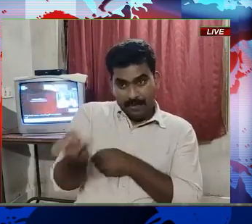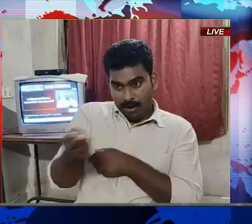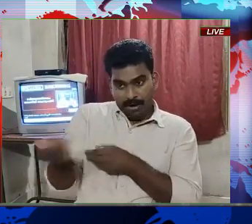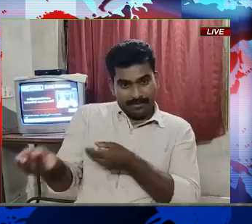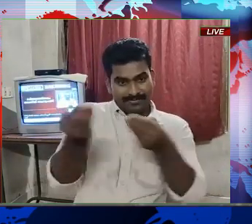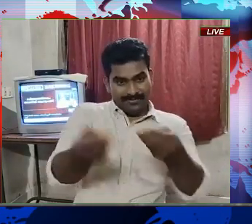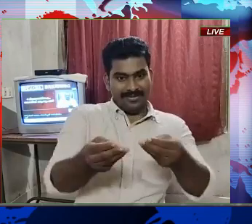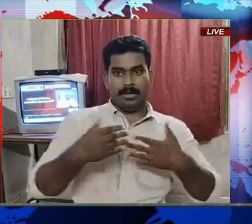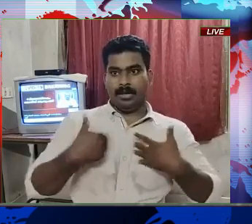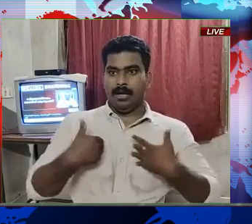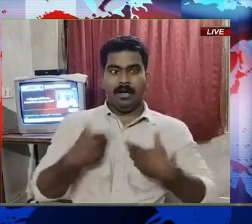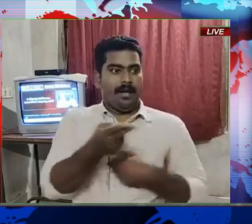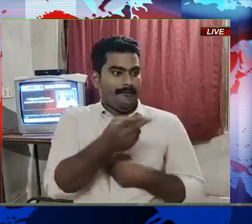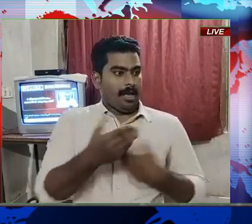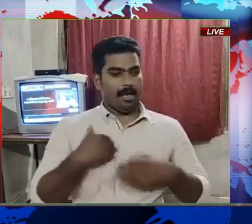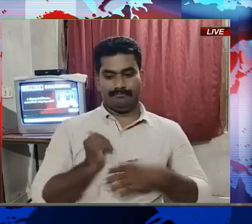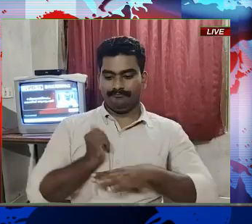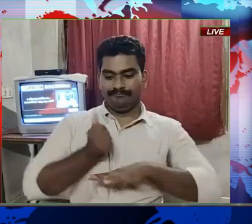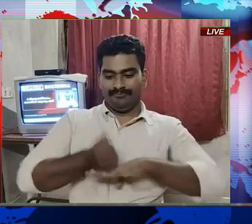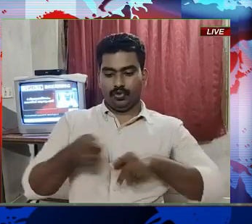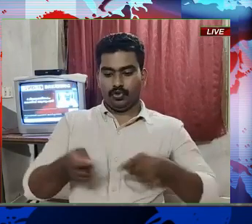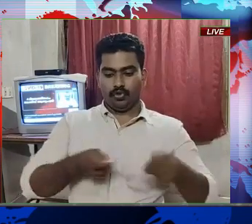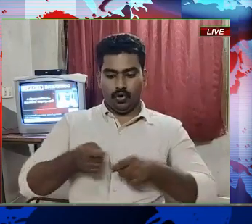ജാഗ്രത പാലിക്കുക എന്നതാണ് പ്രധാനം.